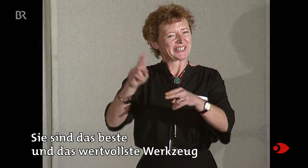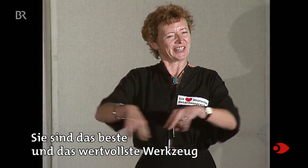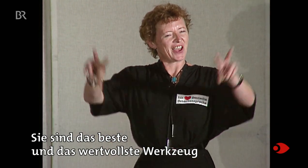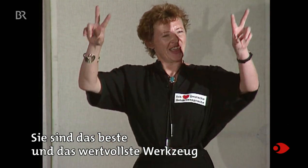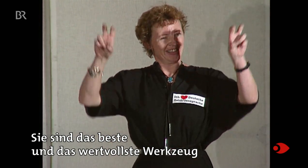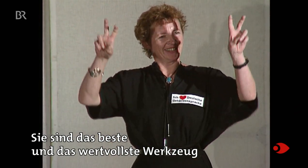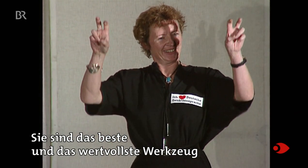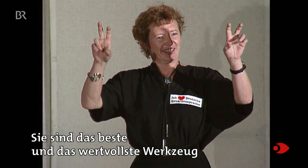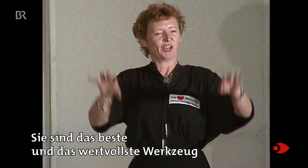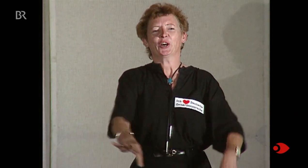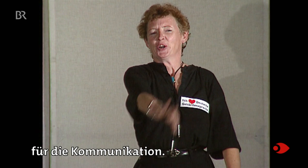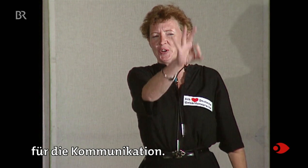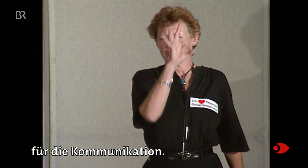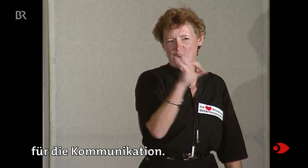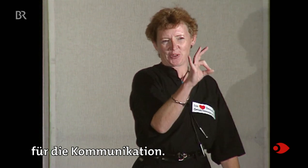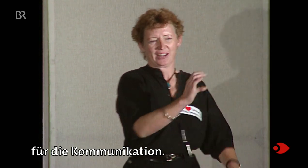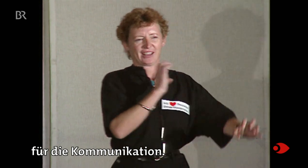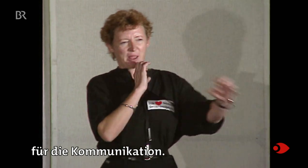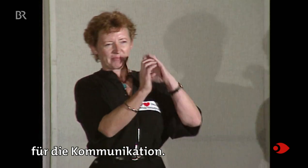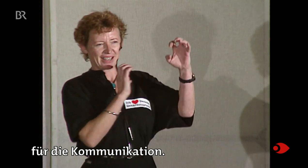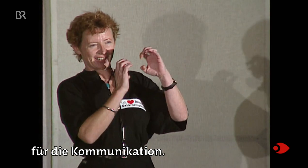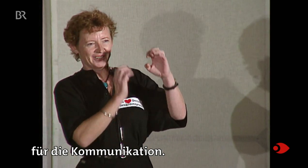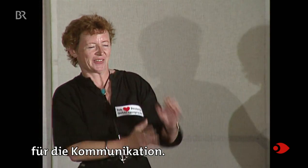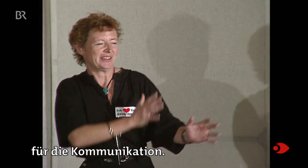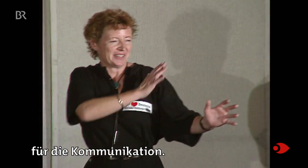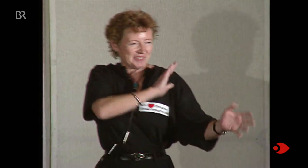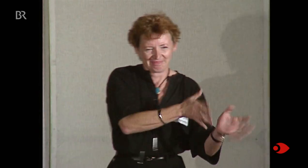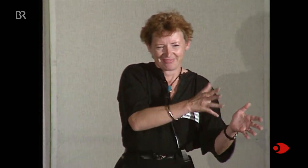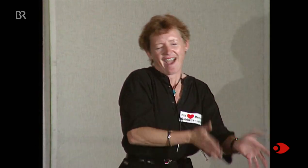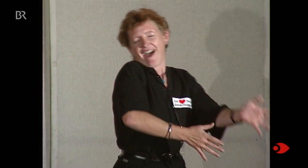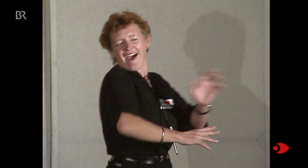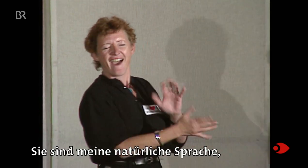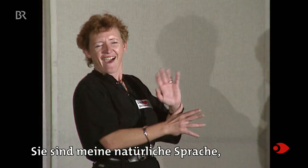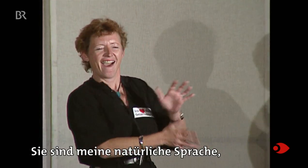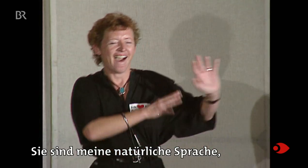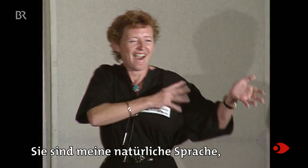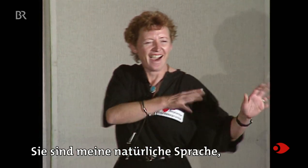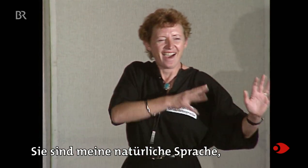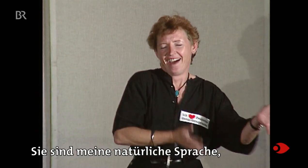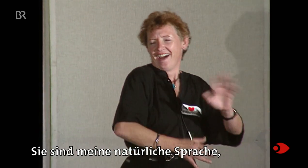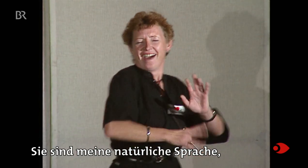Werkzeug für die Kommunikation. Sie sind meine natürliche Sprache,